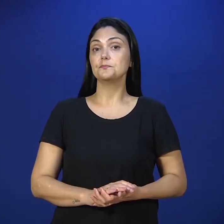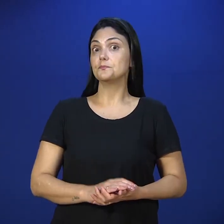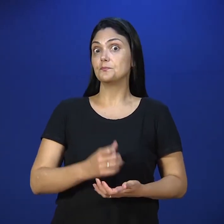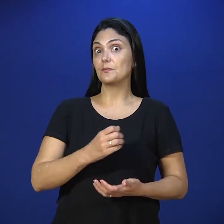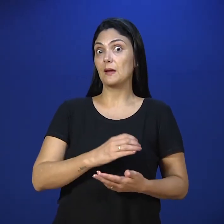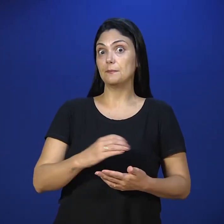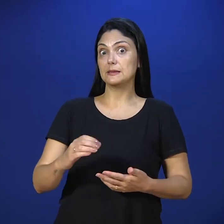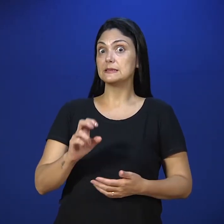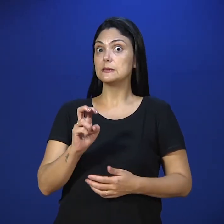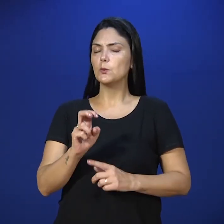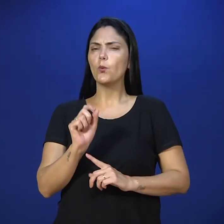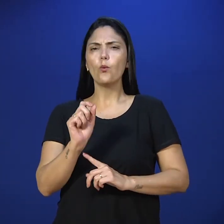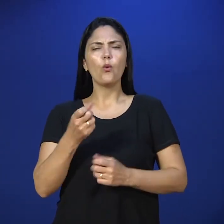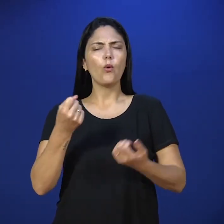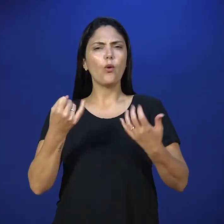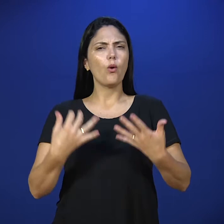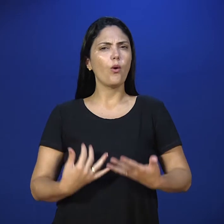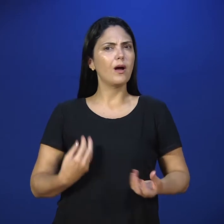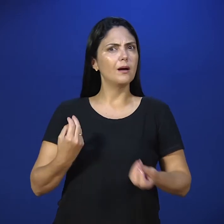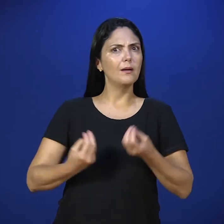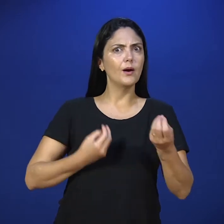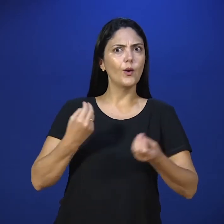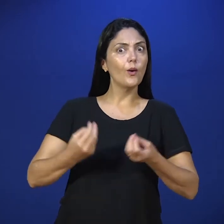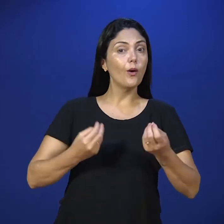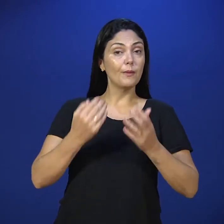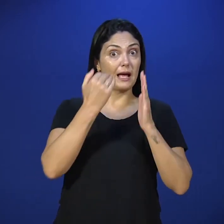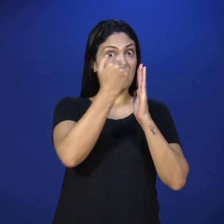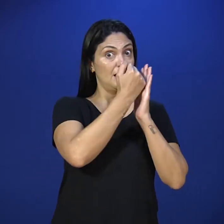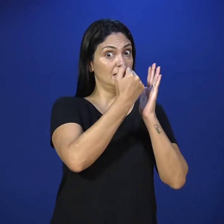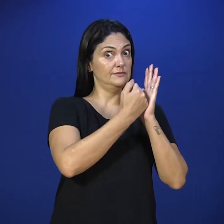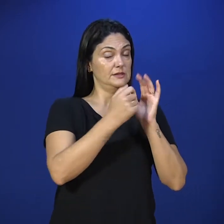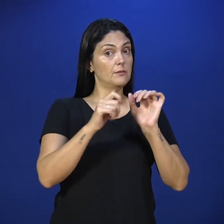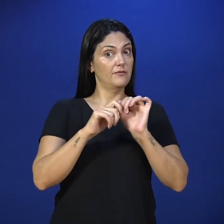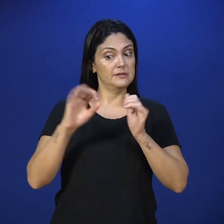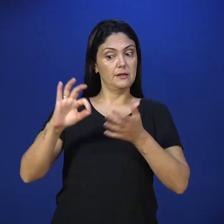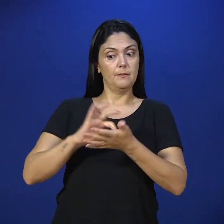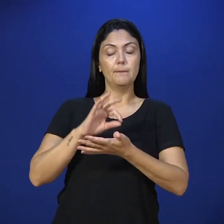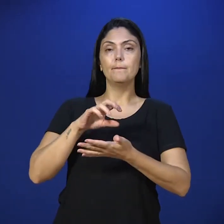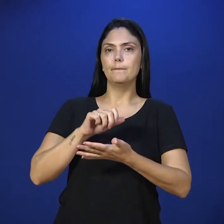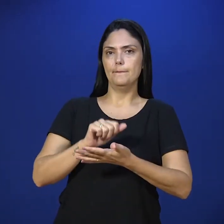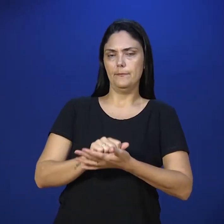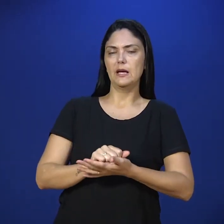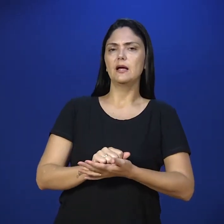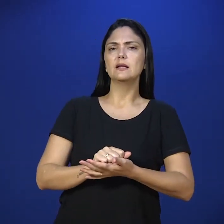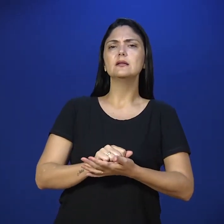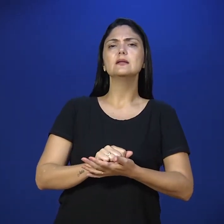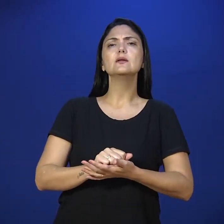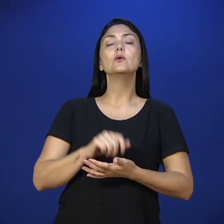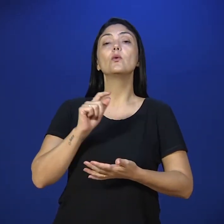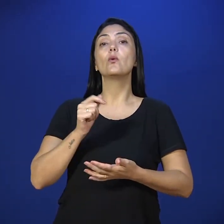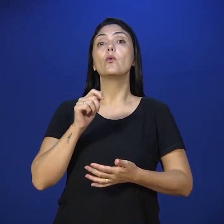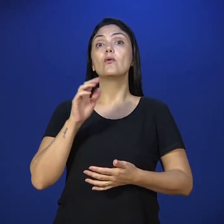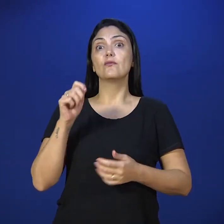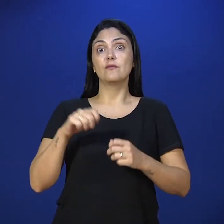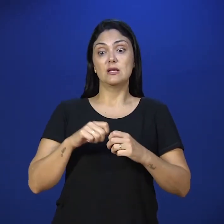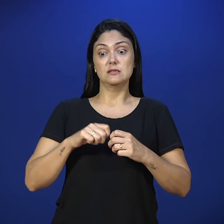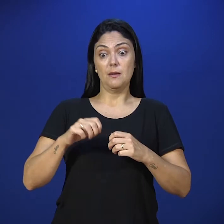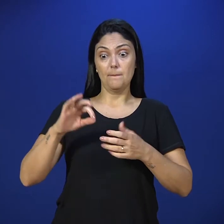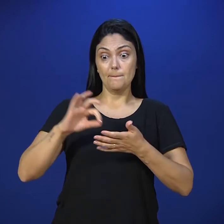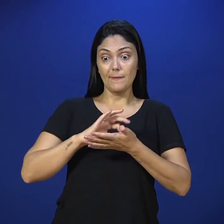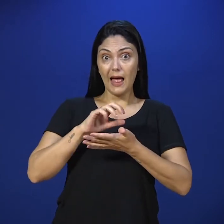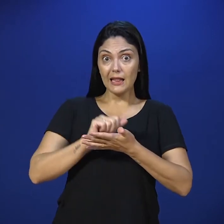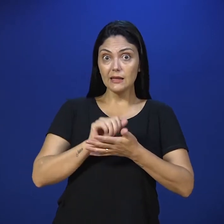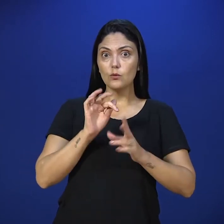5. Da classificação e habilitação à matrícula. 5.1. Estará classificado e habilitado à matrícula no